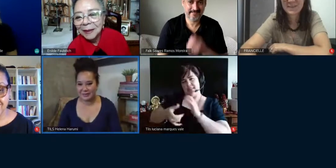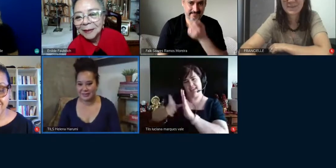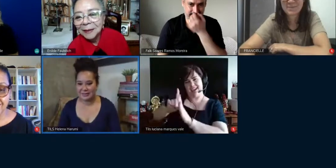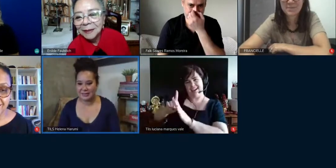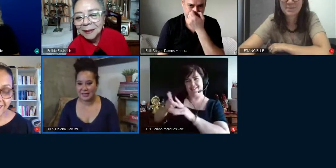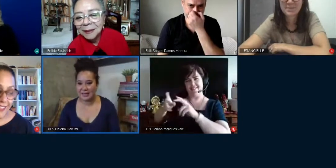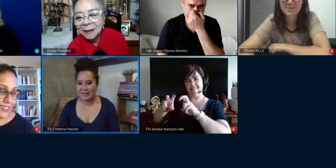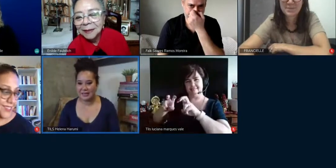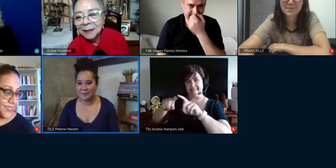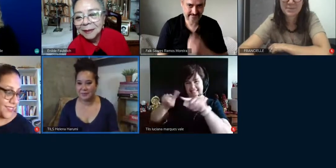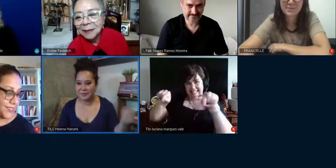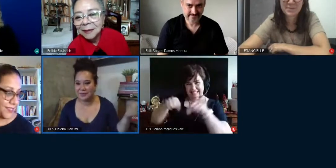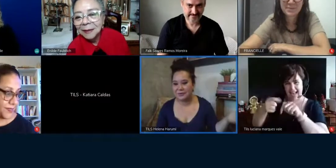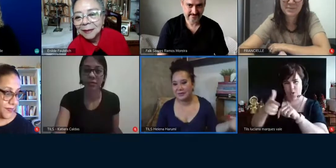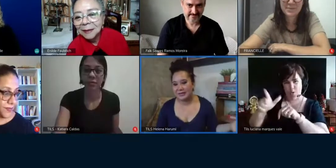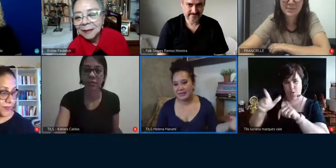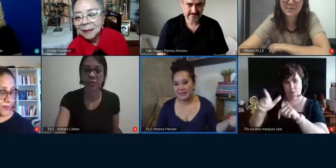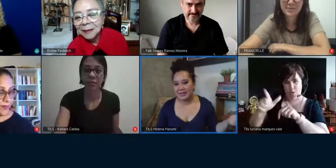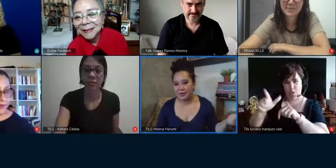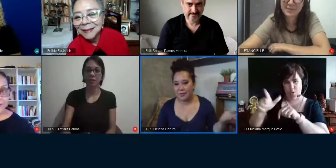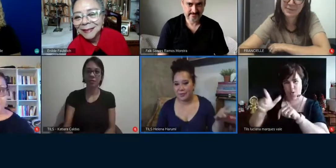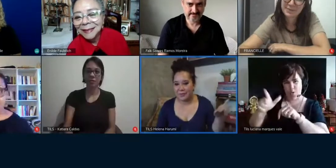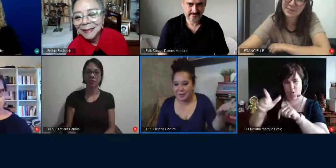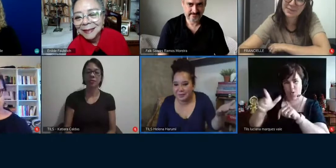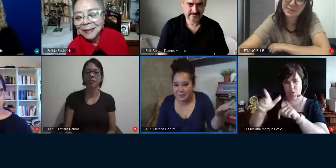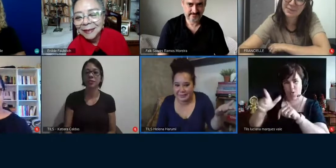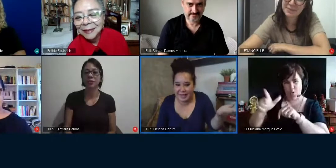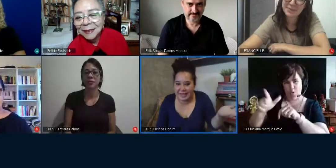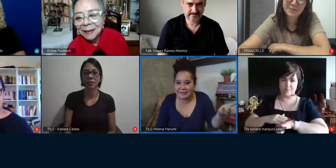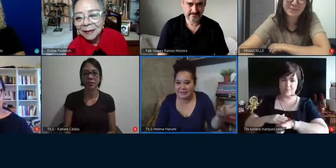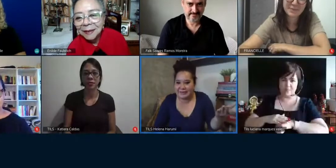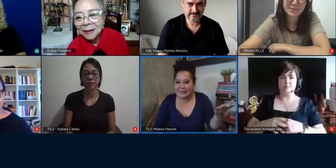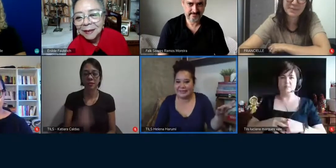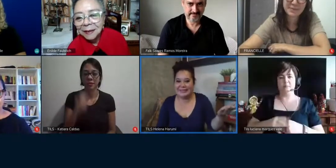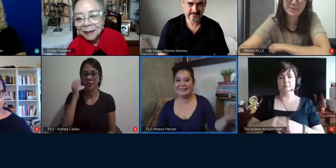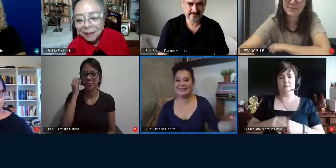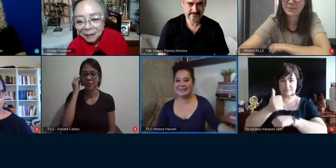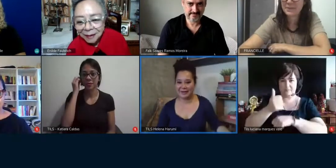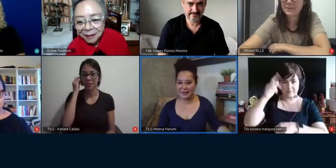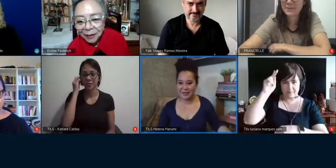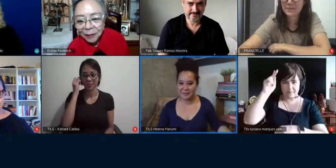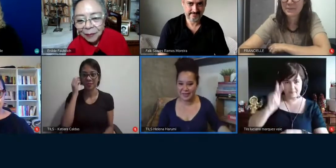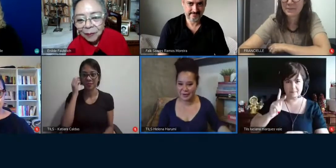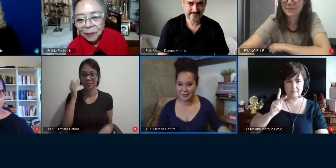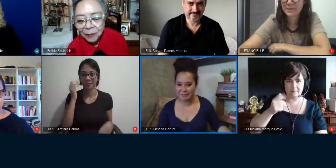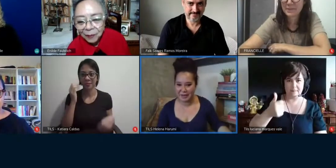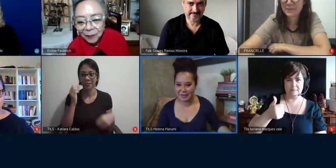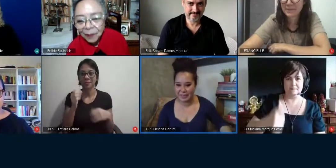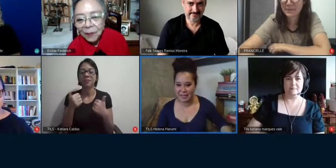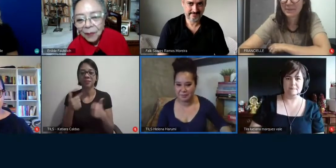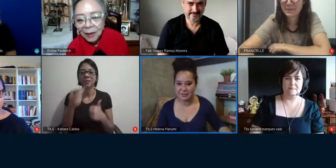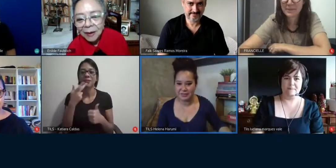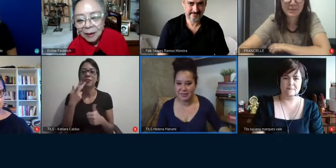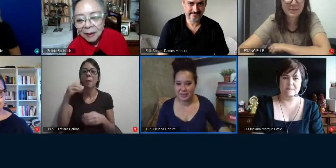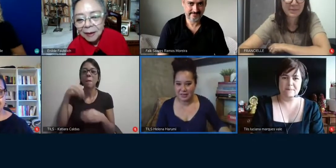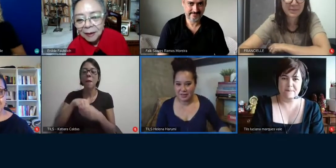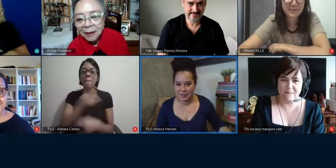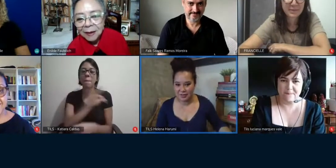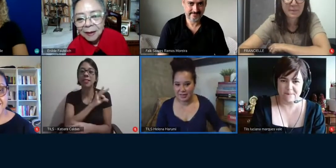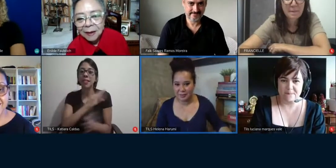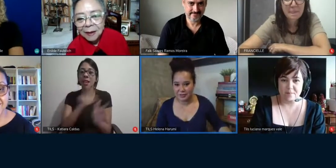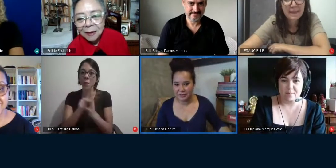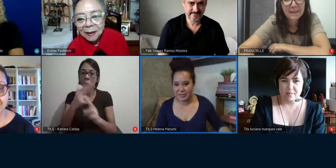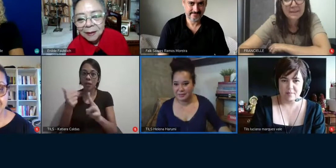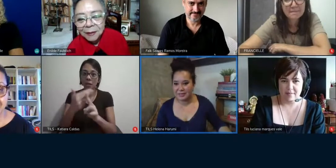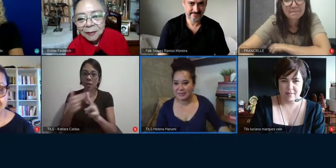senhora há pouco, que como membro técnico da UNB, como parte da equipe